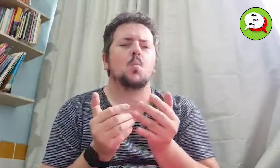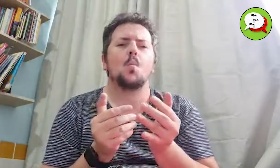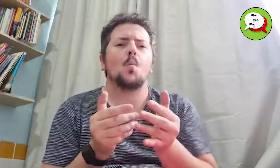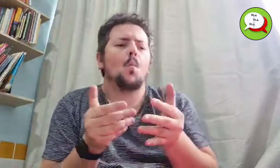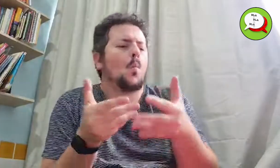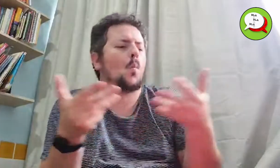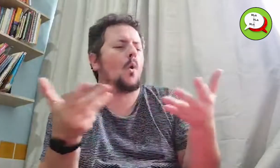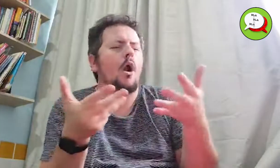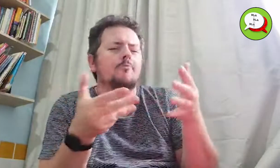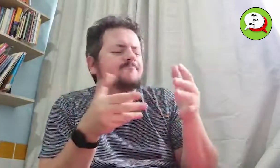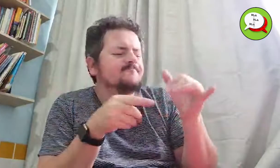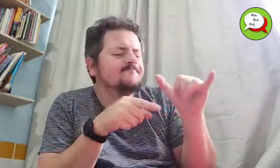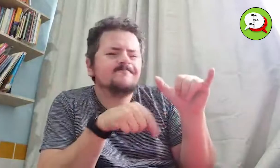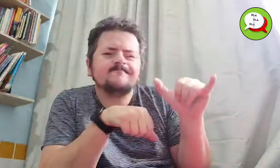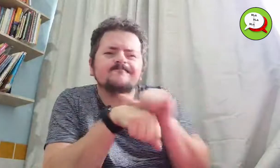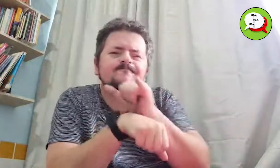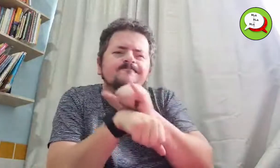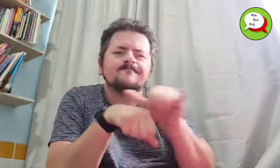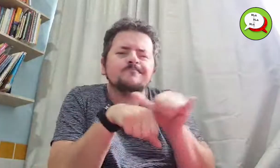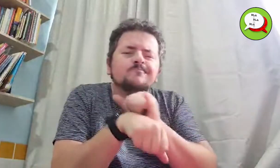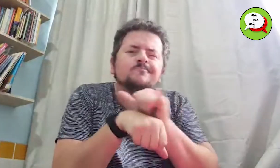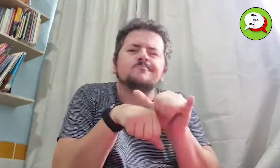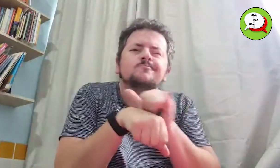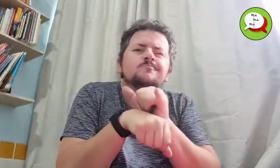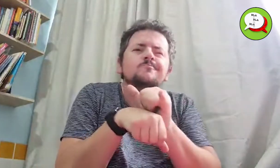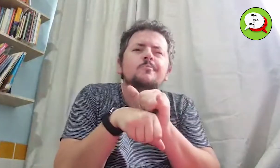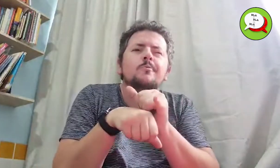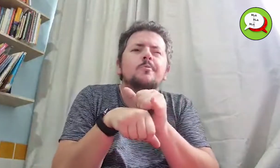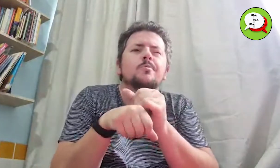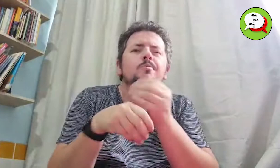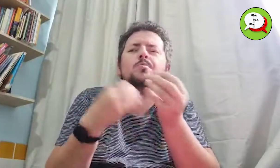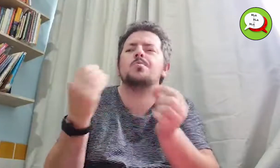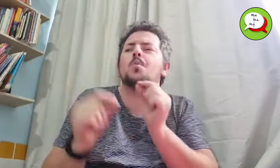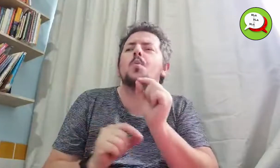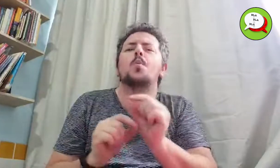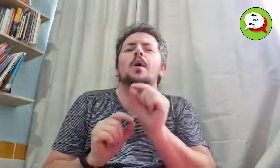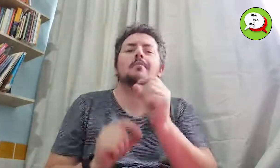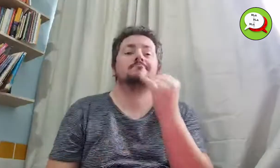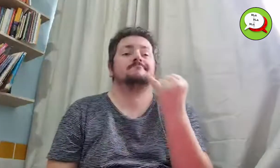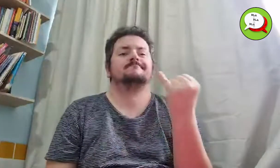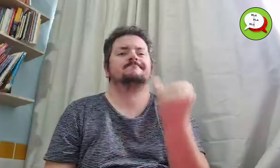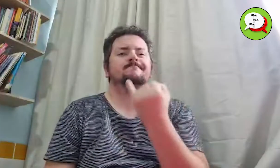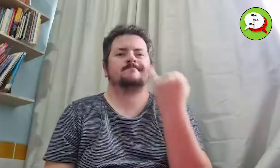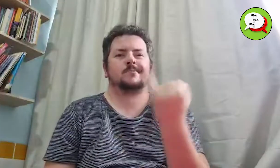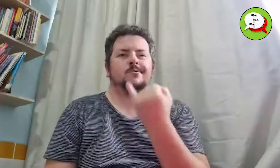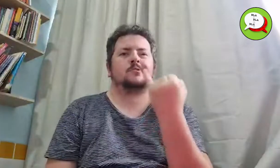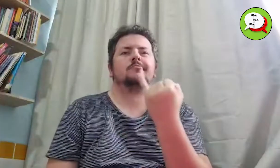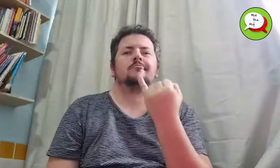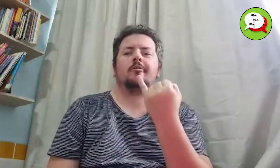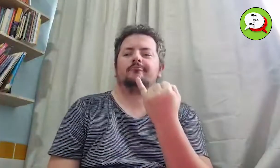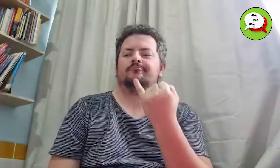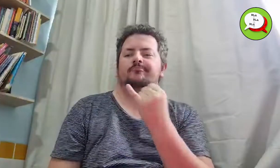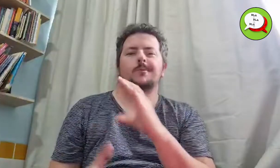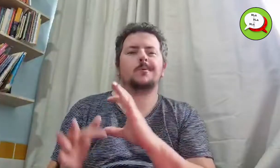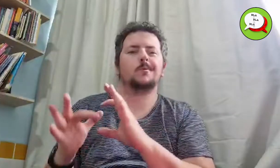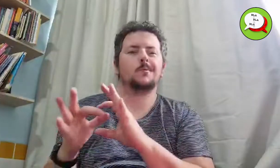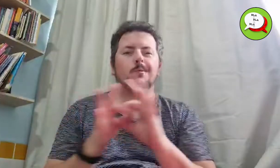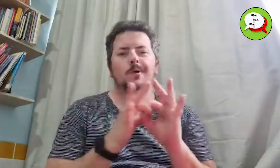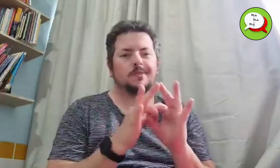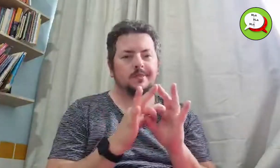E também quais as estratégias que podem ser usadas e qual é ainda a